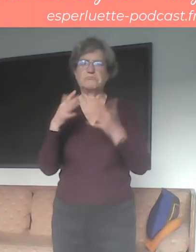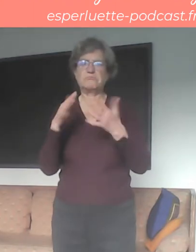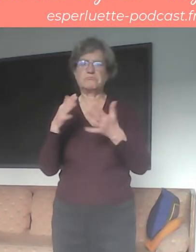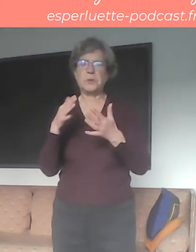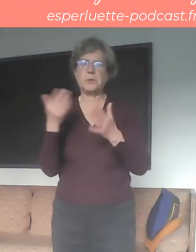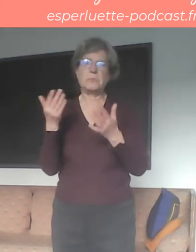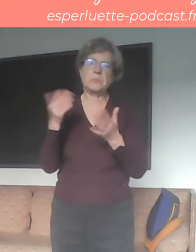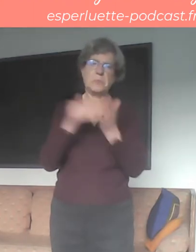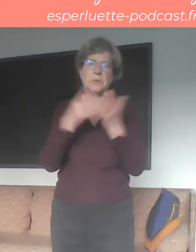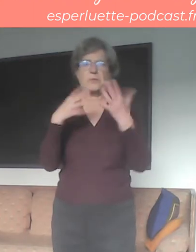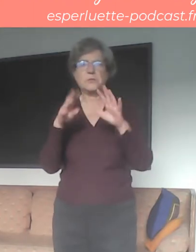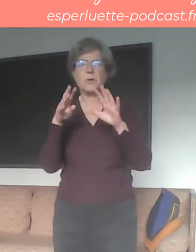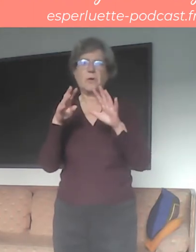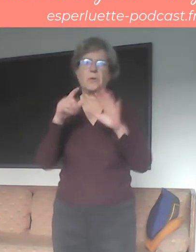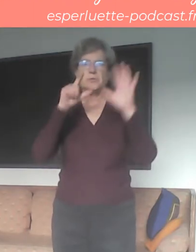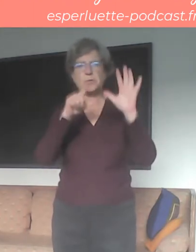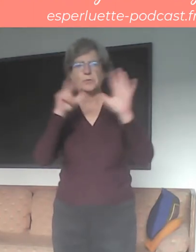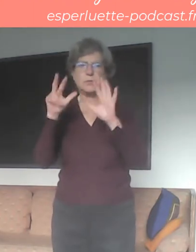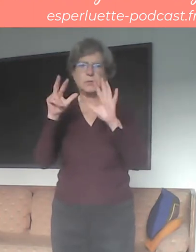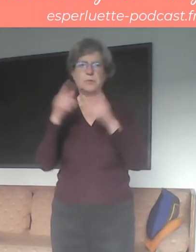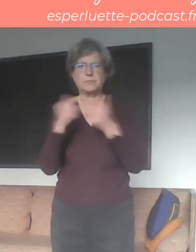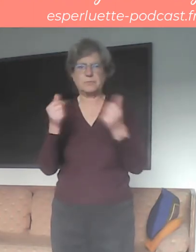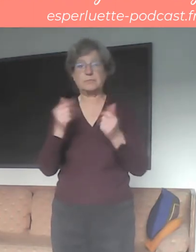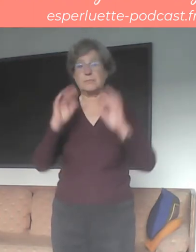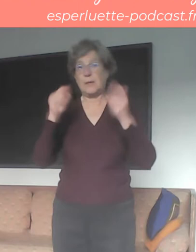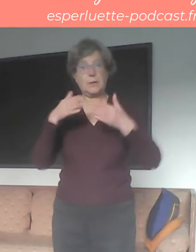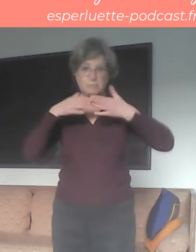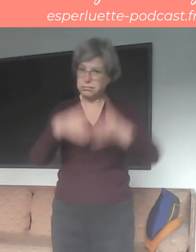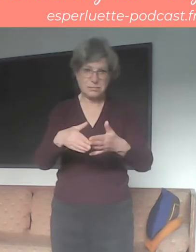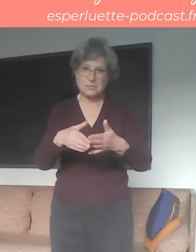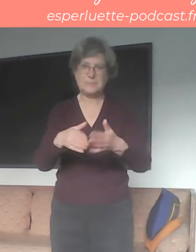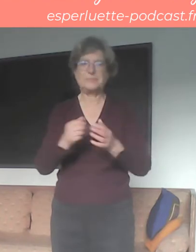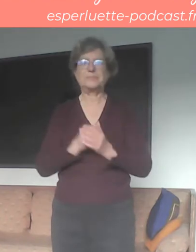73, on n'avait aucune notion que la langue des signes pouvait exister.